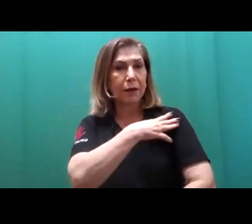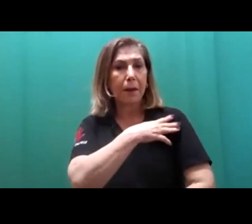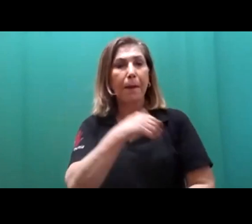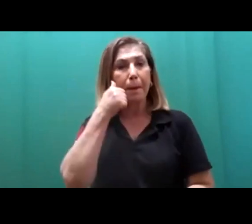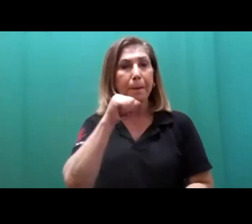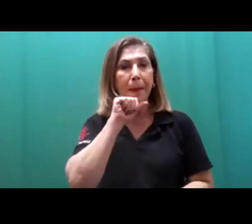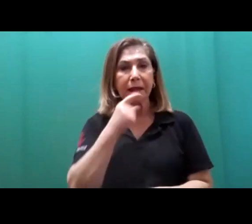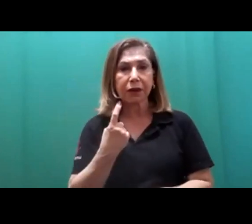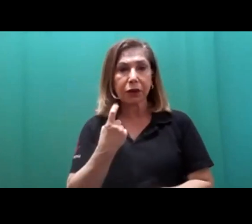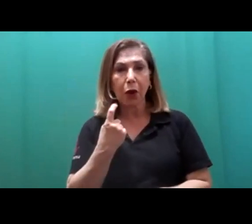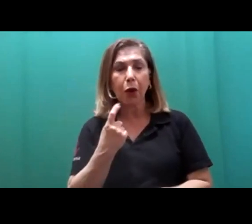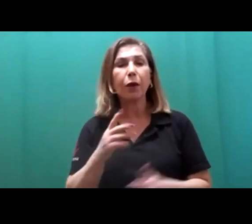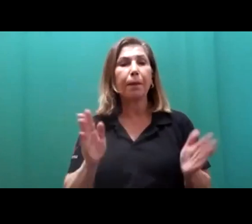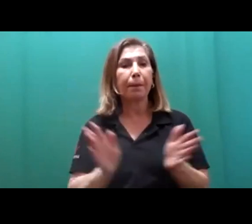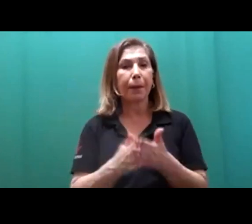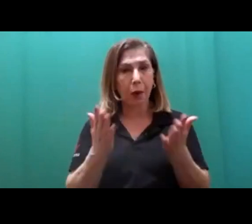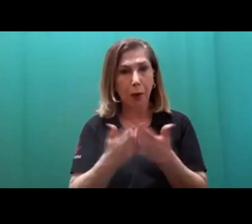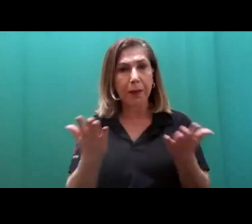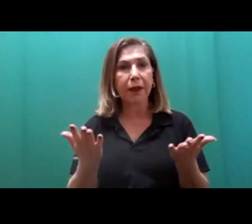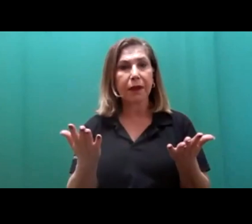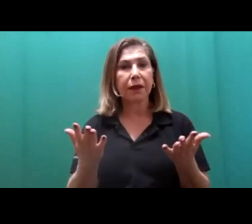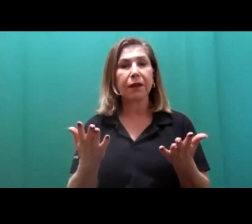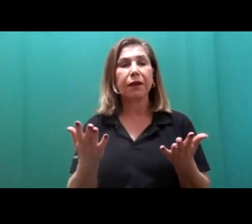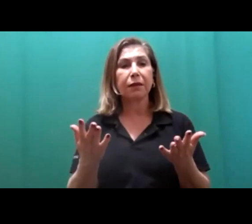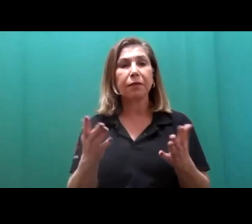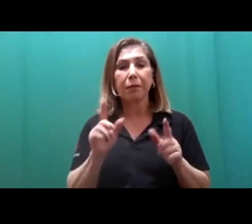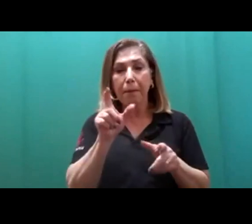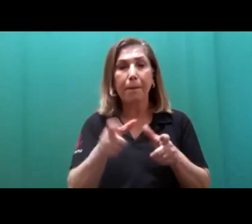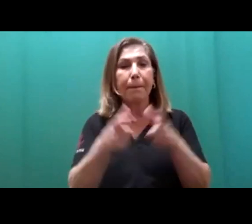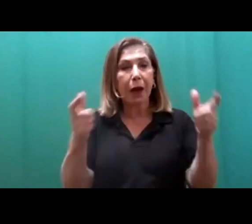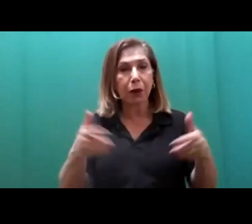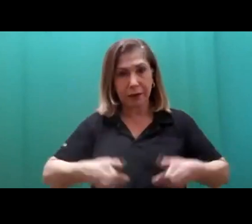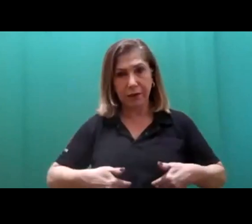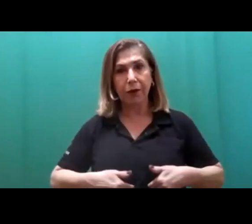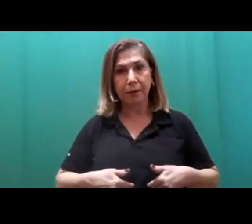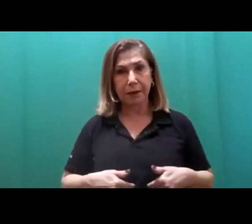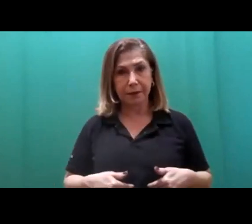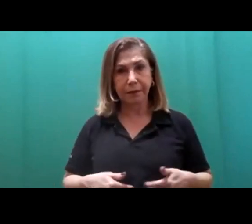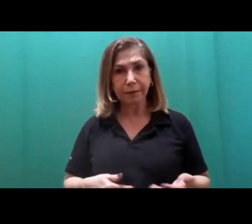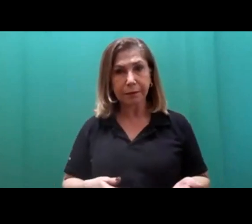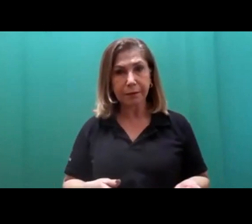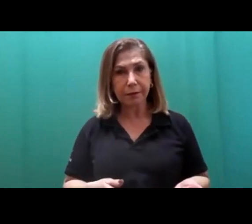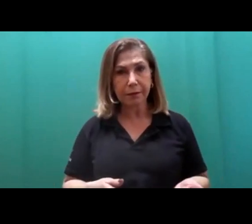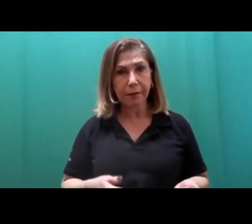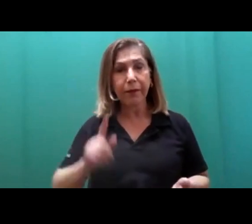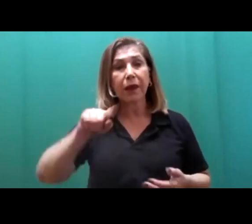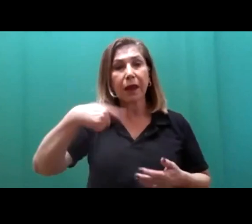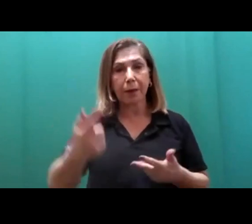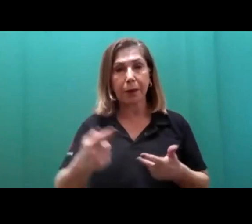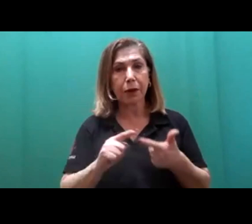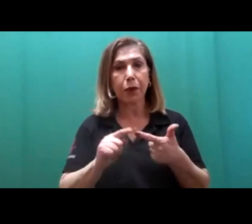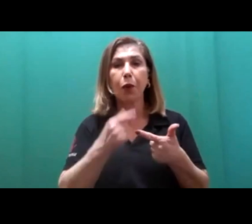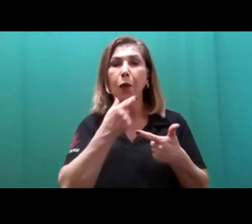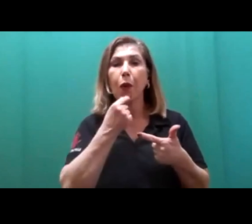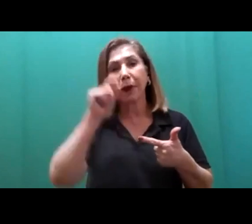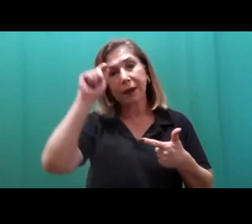e pobres, são o maior público que está com fome. E aí você passa depois para os homens negros e